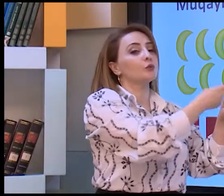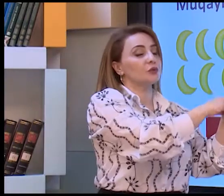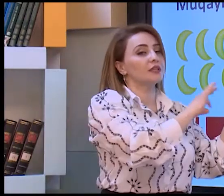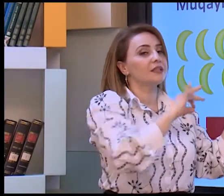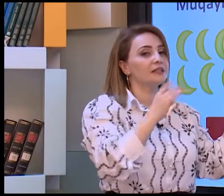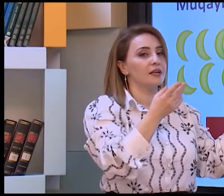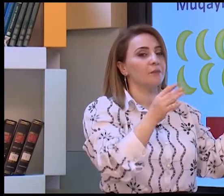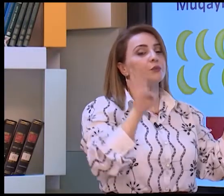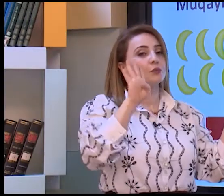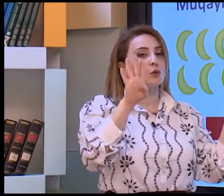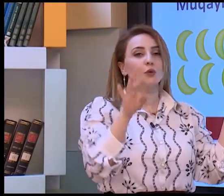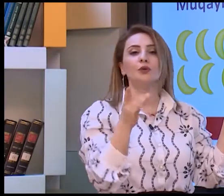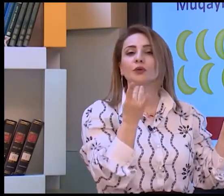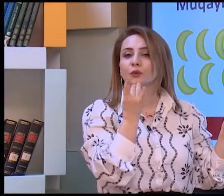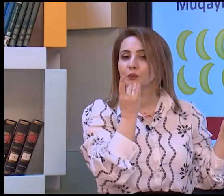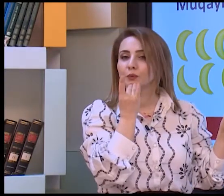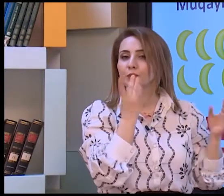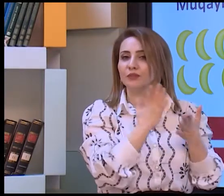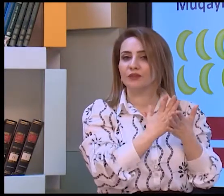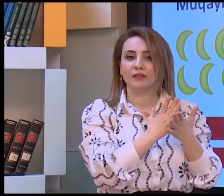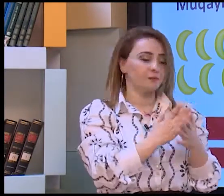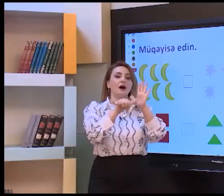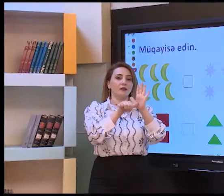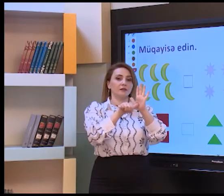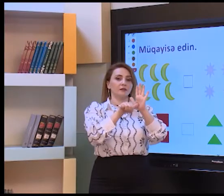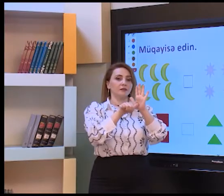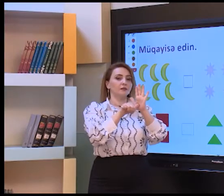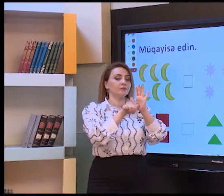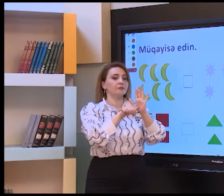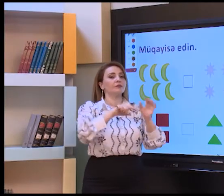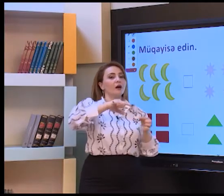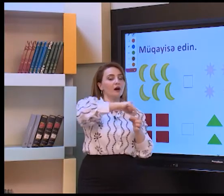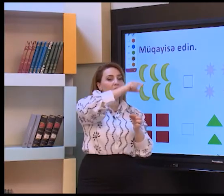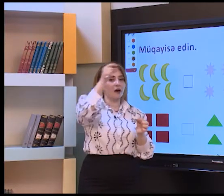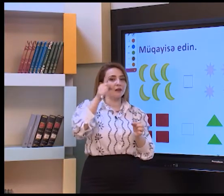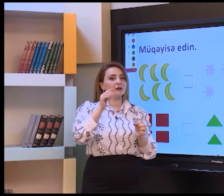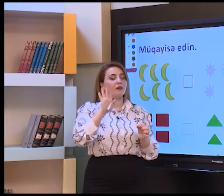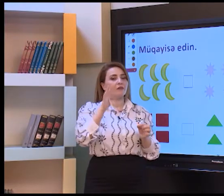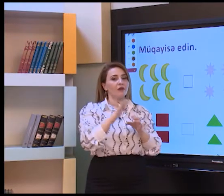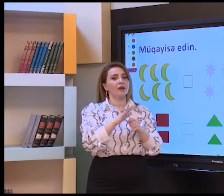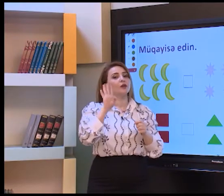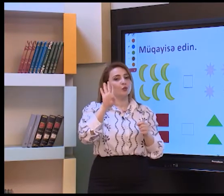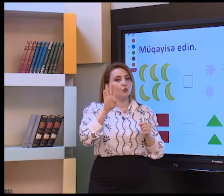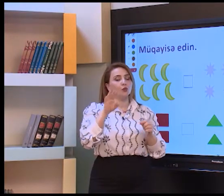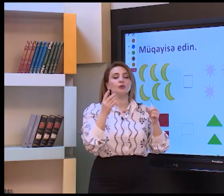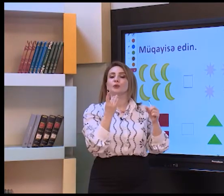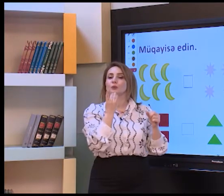Burada isə 4 ulduz var. 6 ay və 4